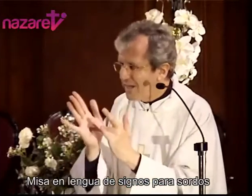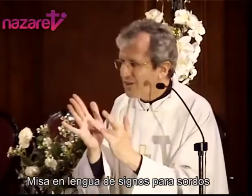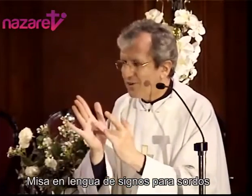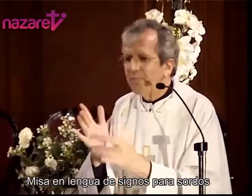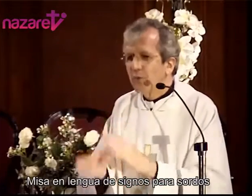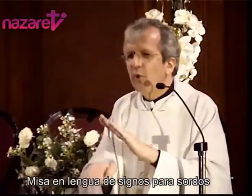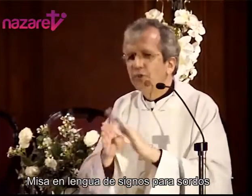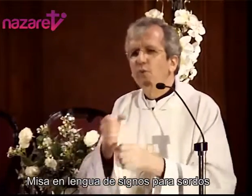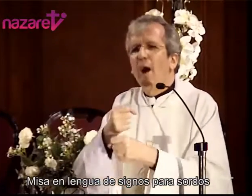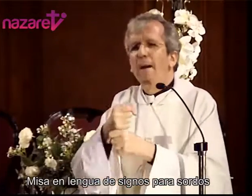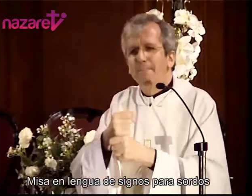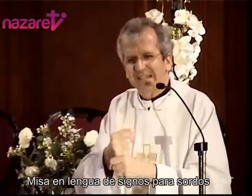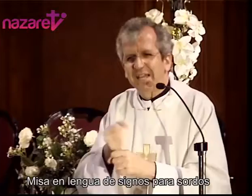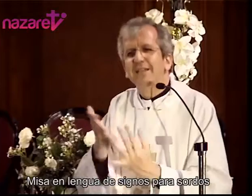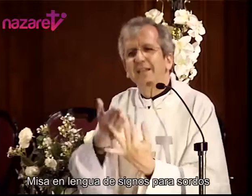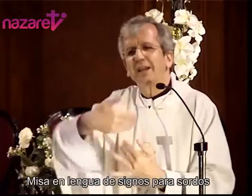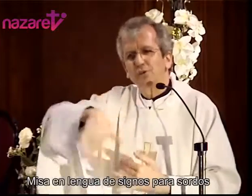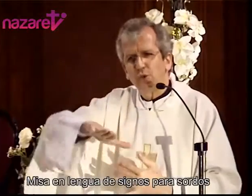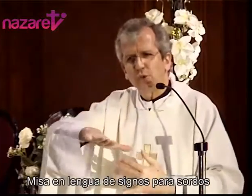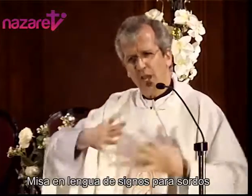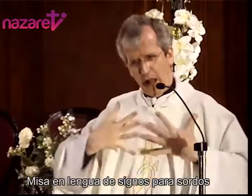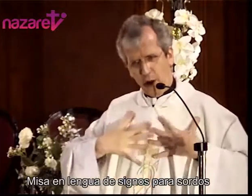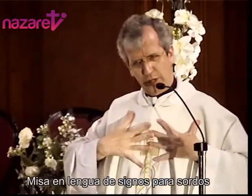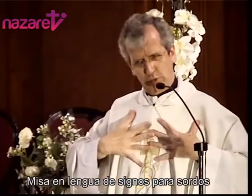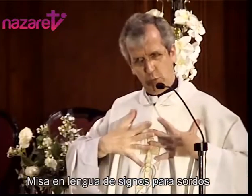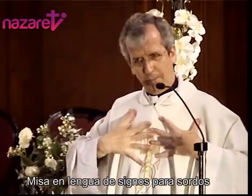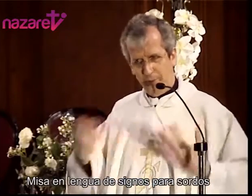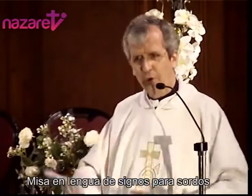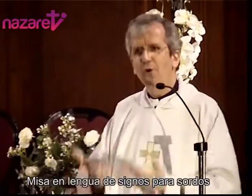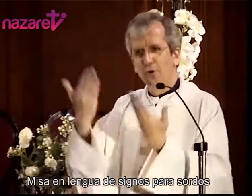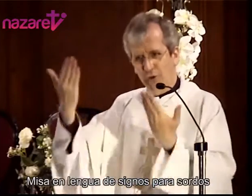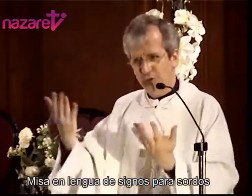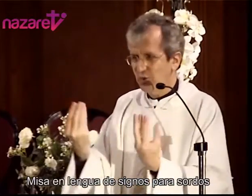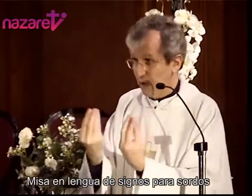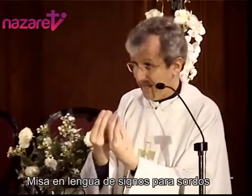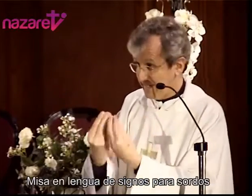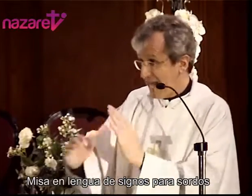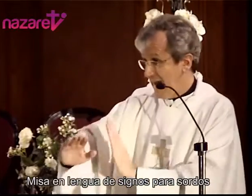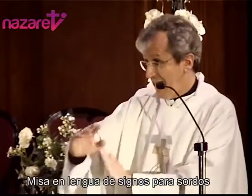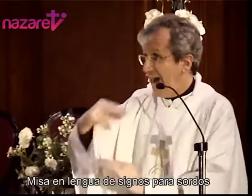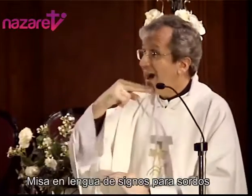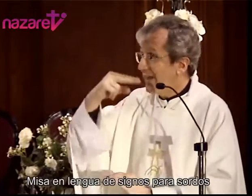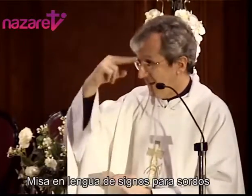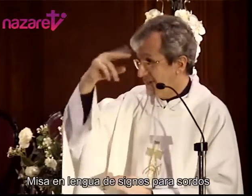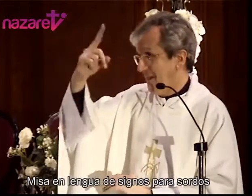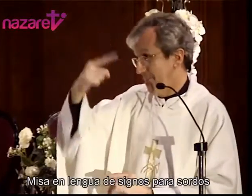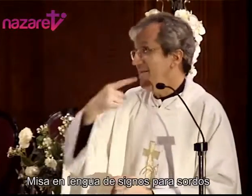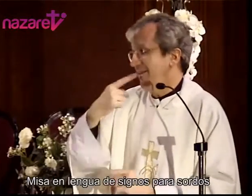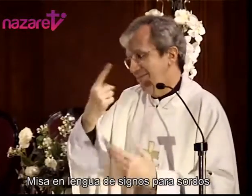Jesucristo continúa presente entre nosotros, aunque su cuerpo glorioso está a la derecha del Padre,